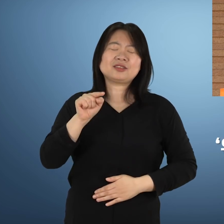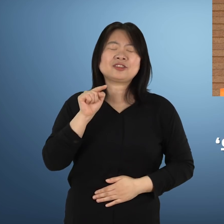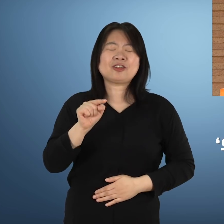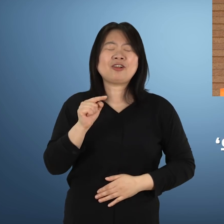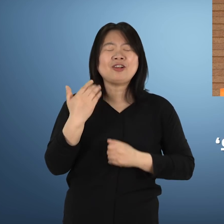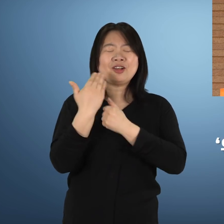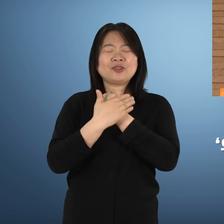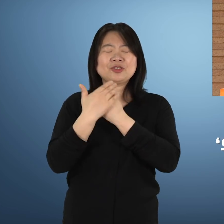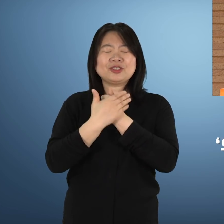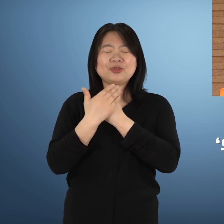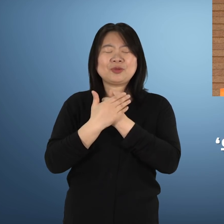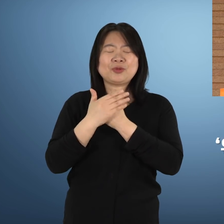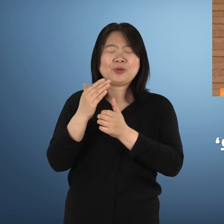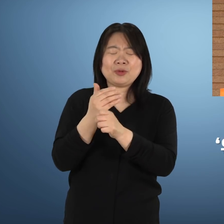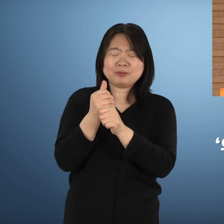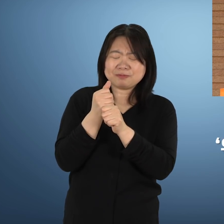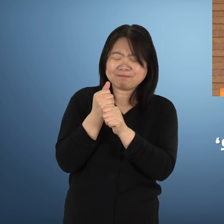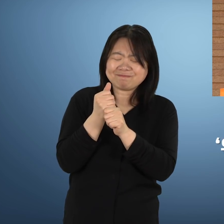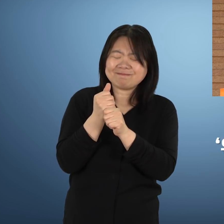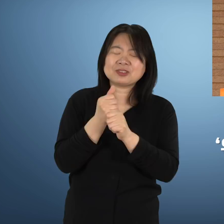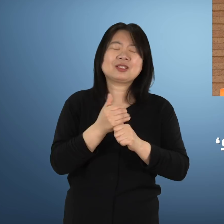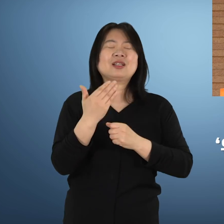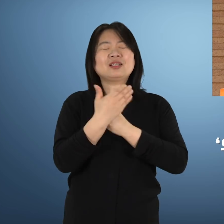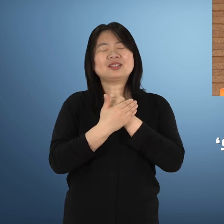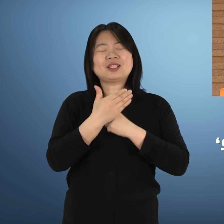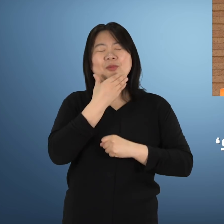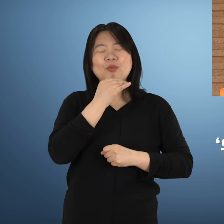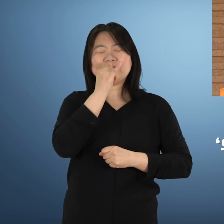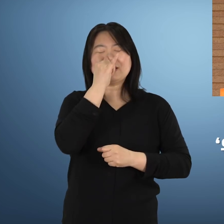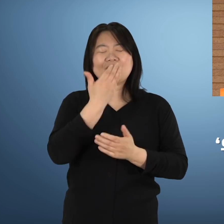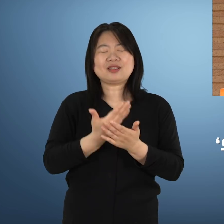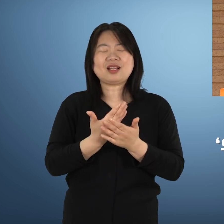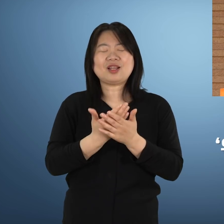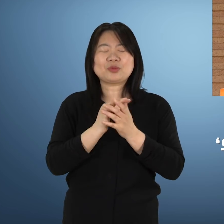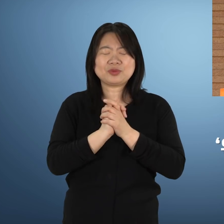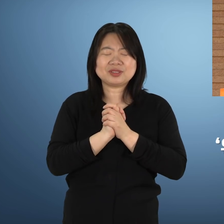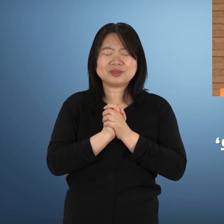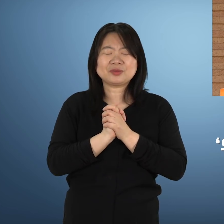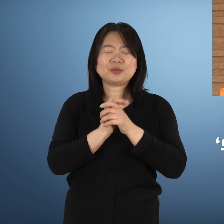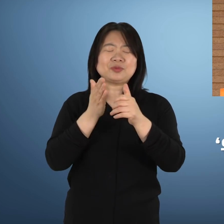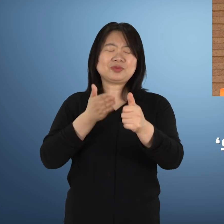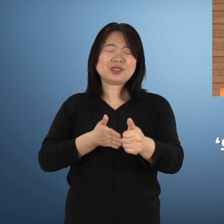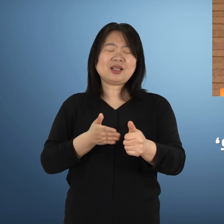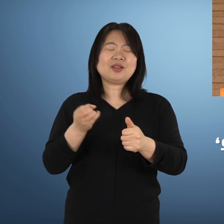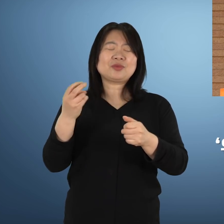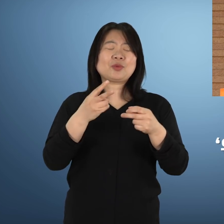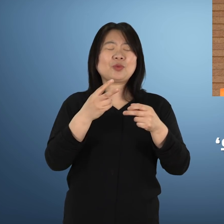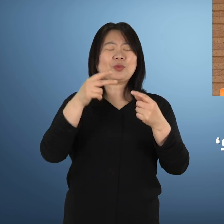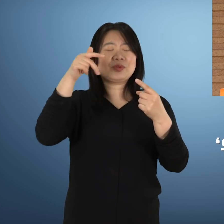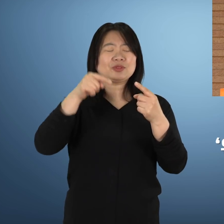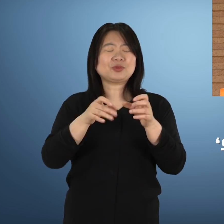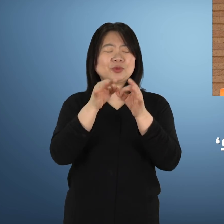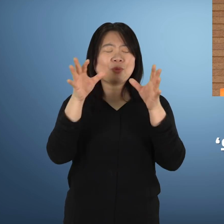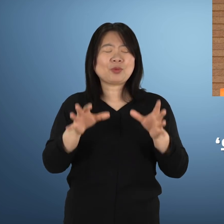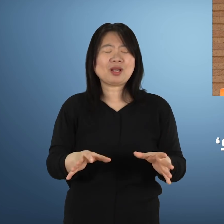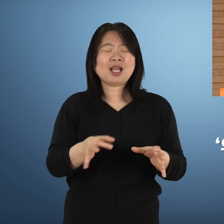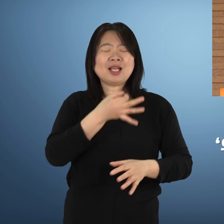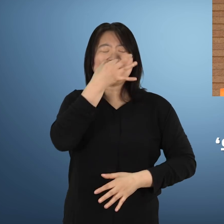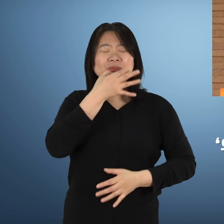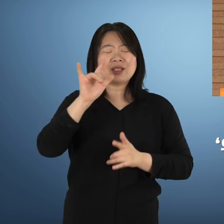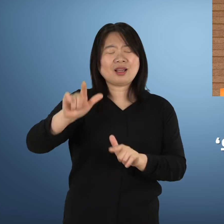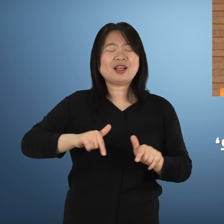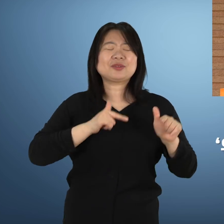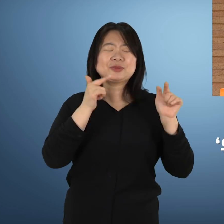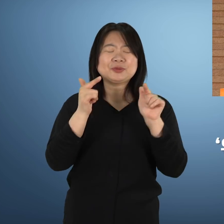위로로 붙드는 은혜와 복을 누리게 하여 주시옵소서. 또 한 주도 힘겨운